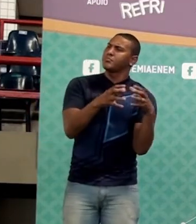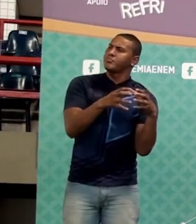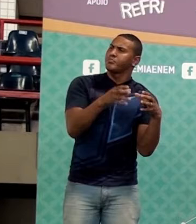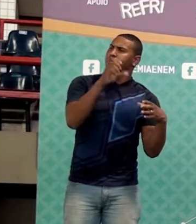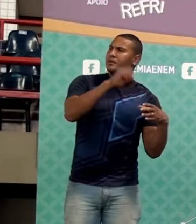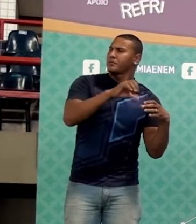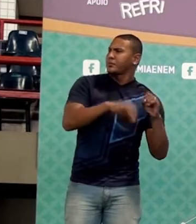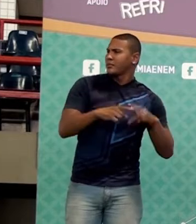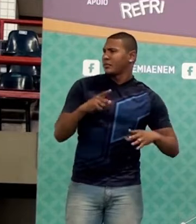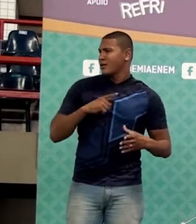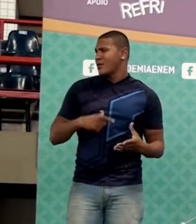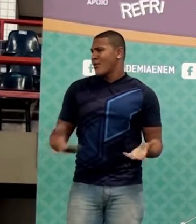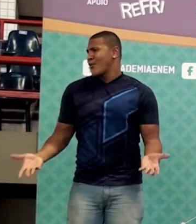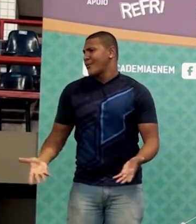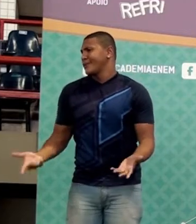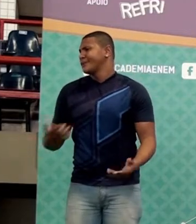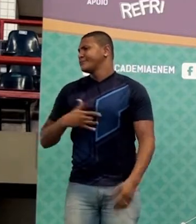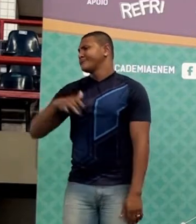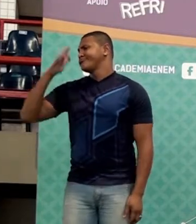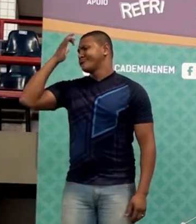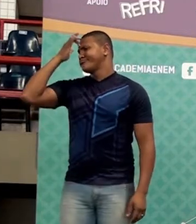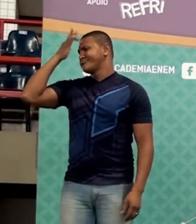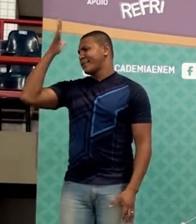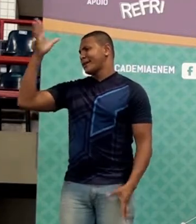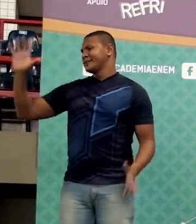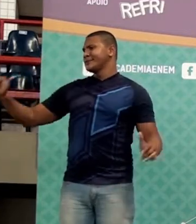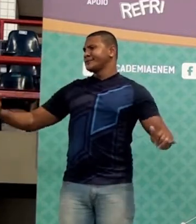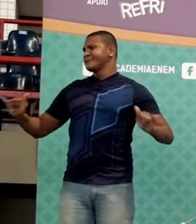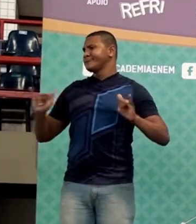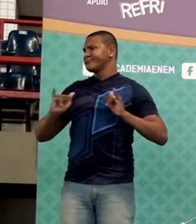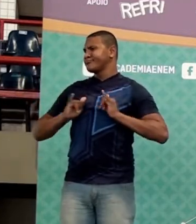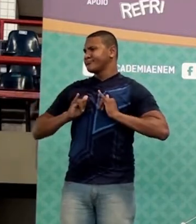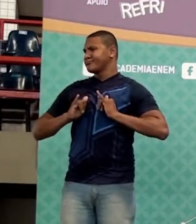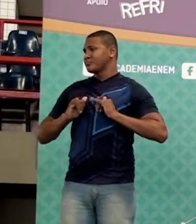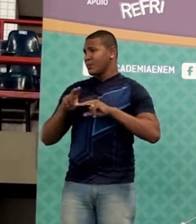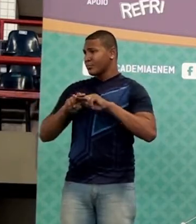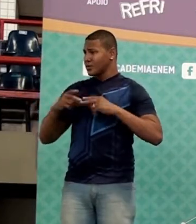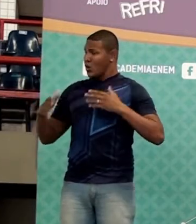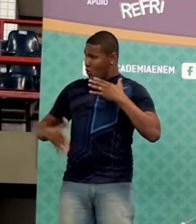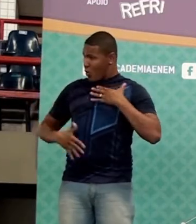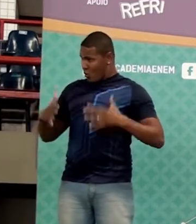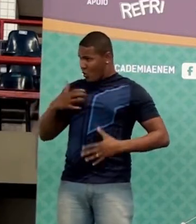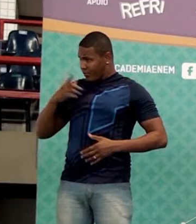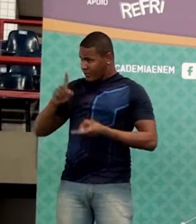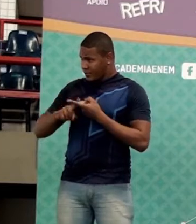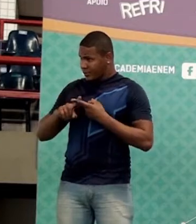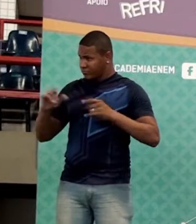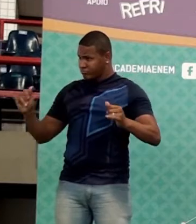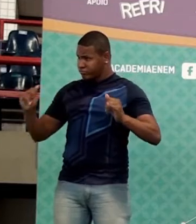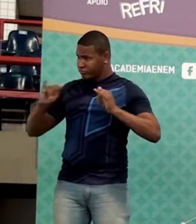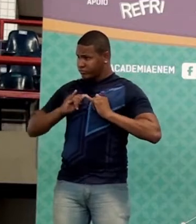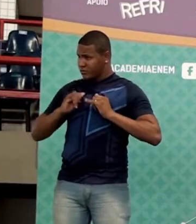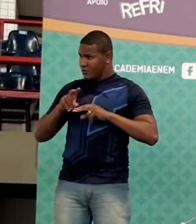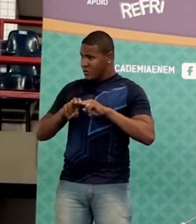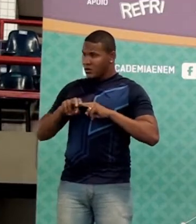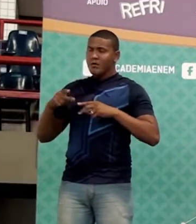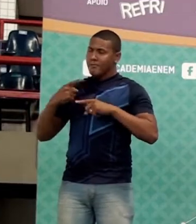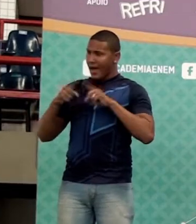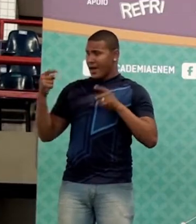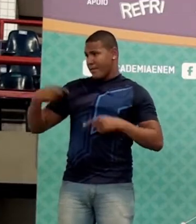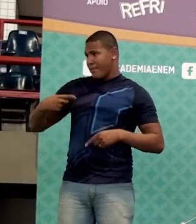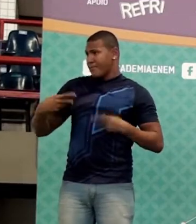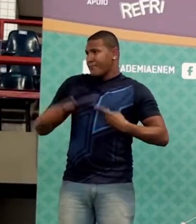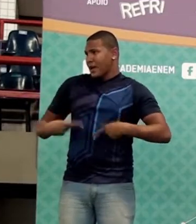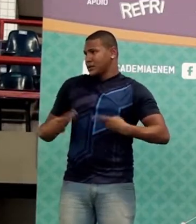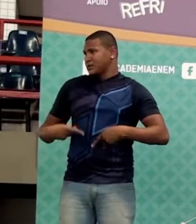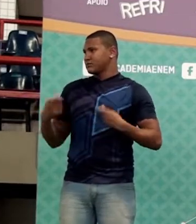acontece? Ninguém faz mais isso. Aí o nosso corpo, ele tem essa necessidade de movimento. Nós vamos